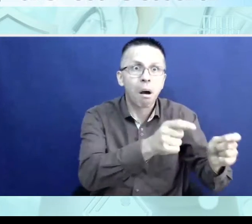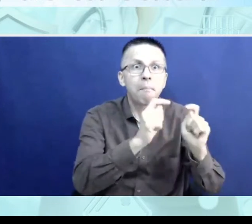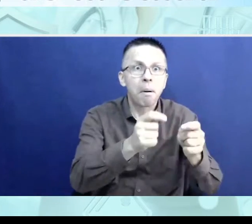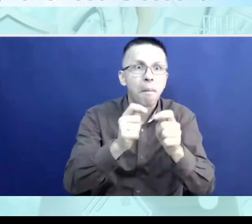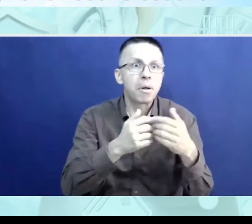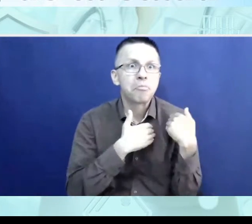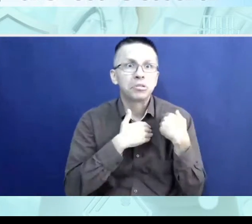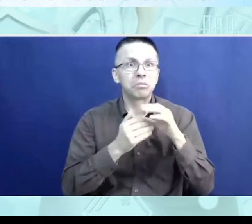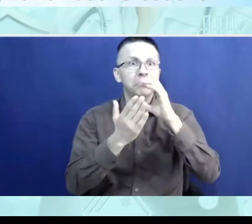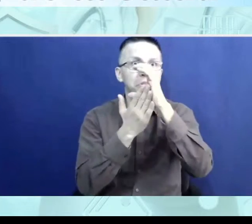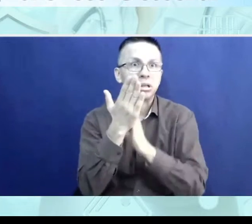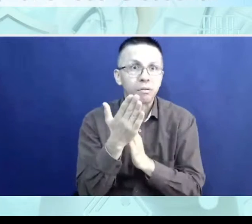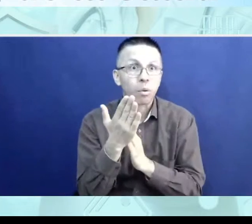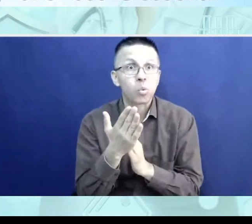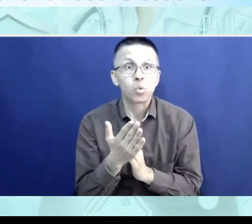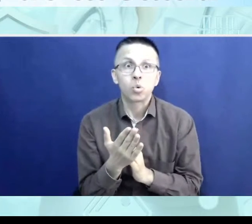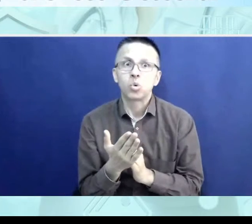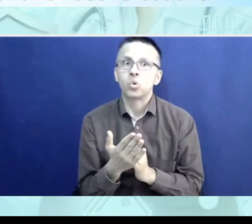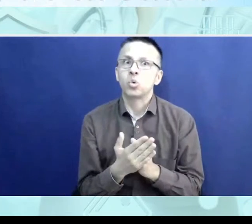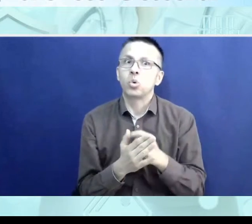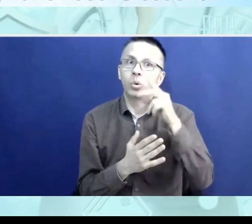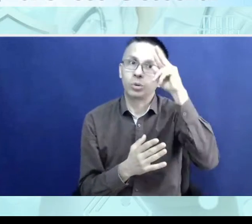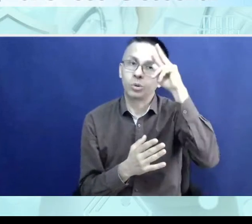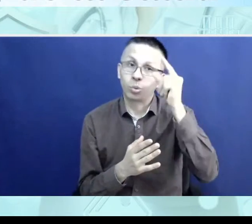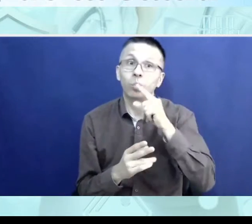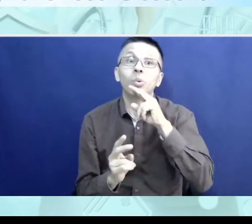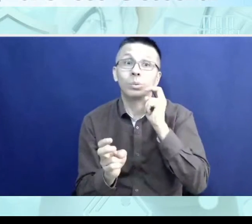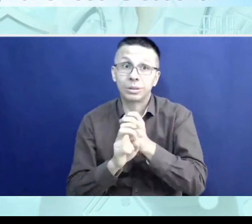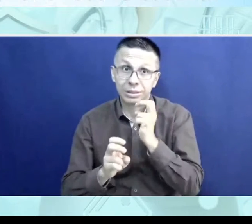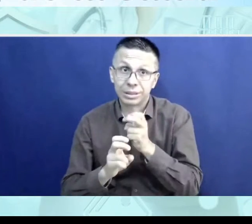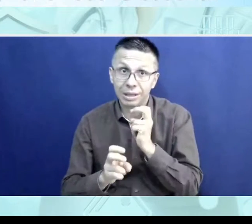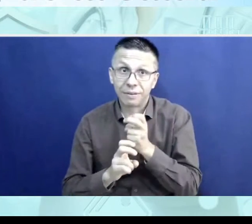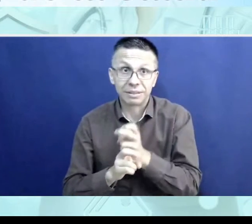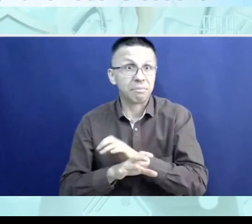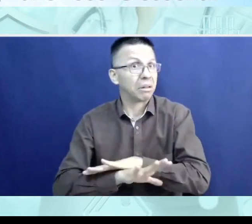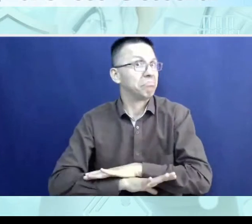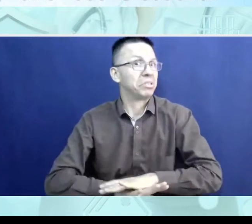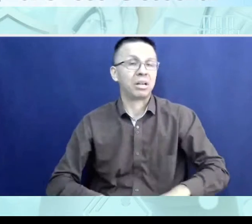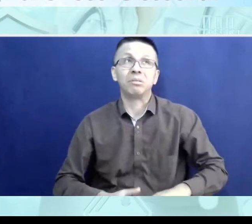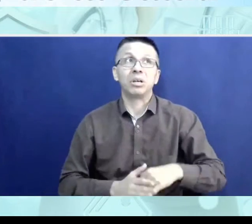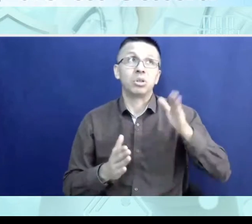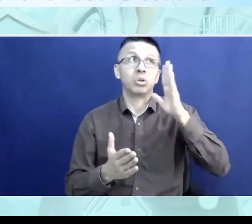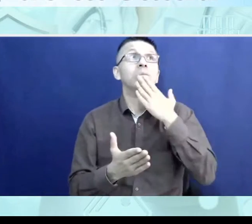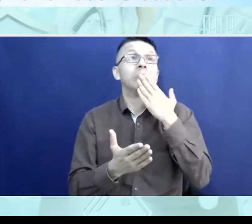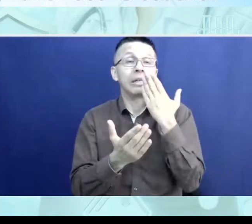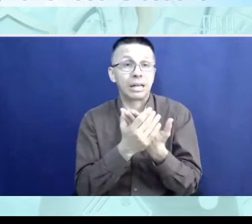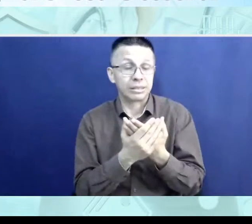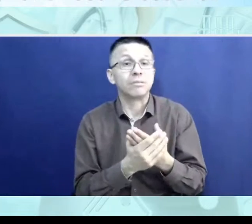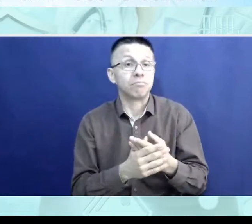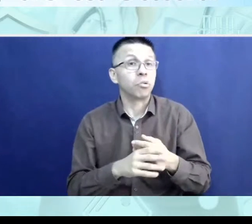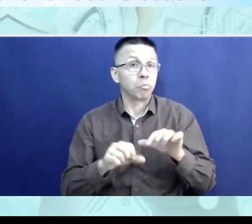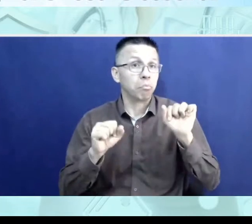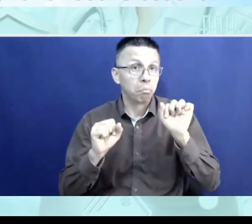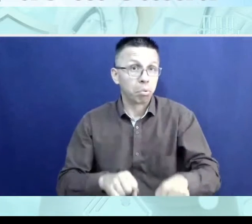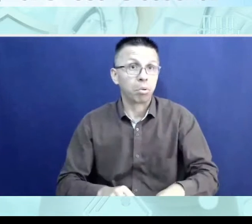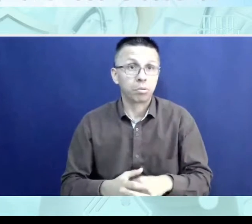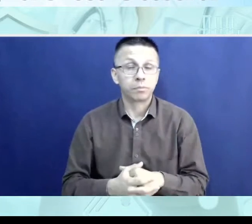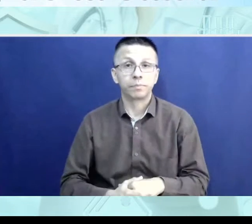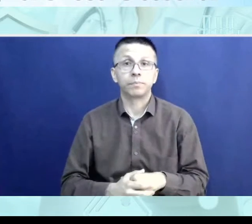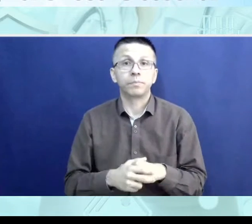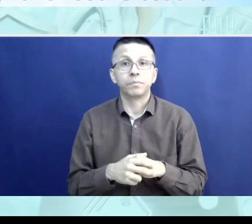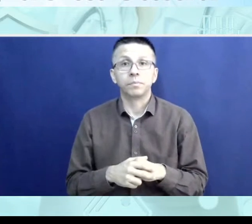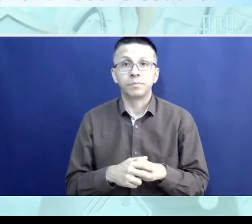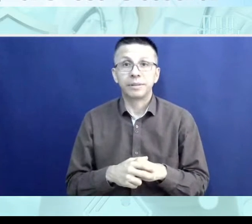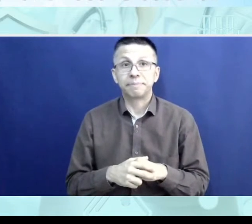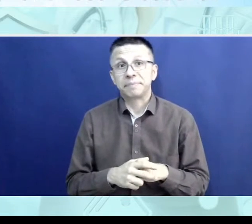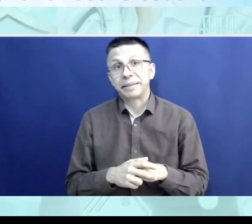certificados, es difícil, fue difícil la tarea, pero lo logramos hacer. Gracias a Dios lo logramos hacer. Muy bien. Como les decía, se nos fue